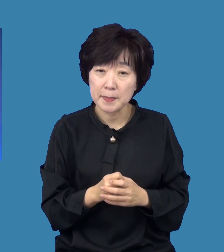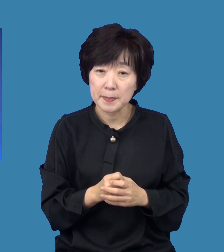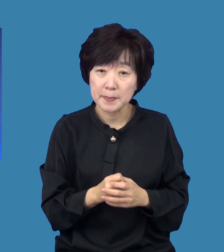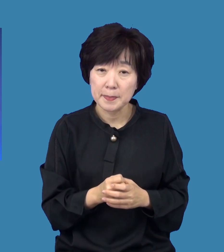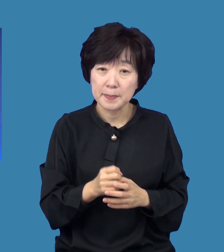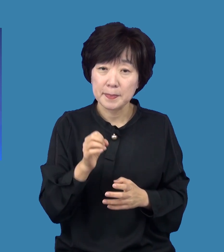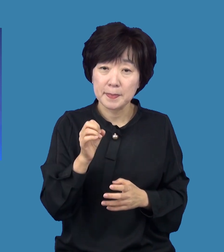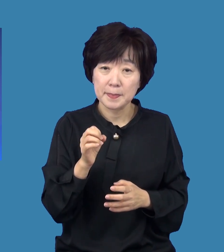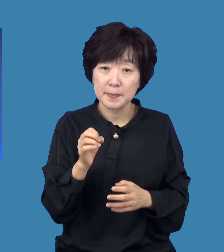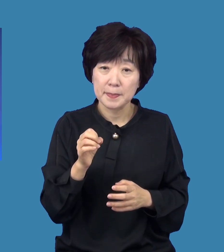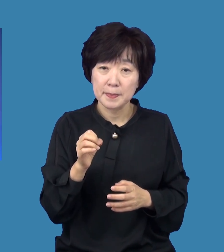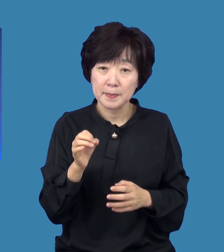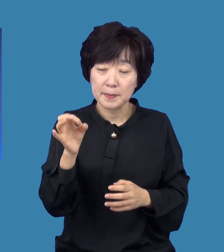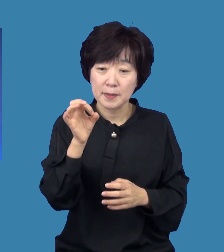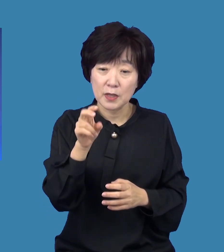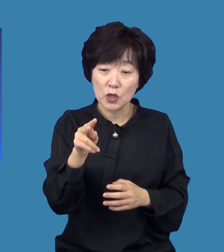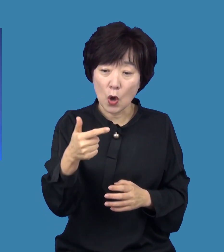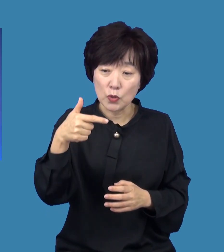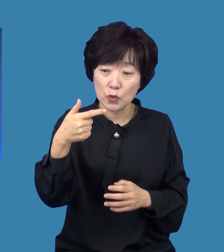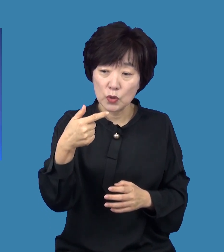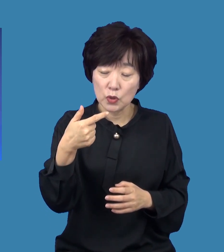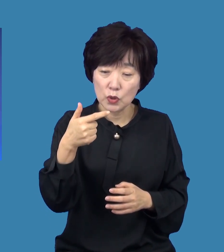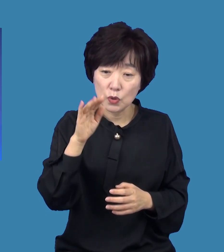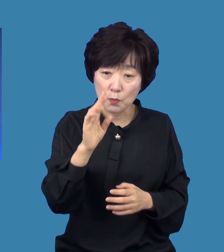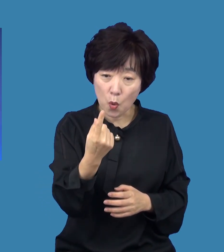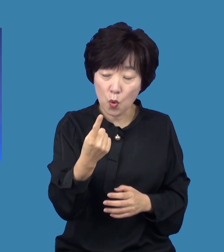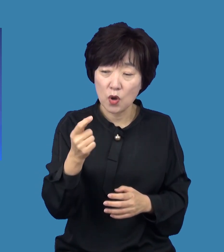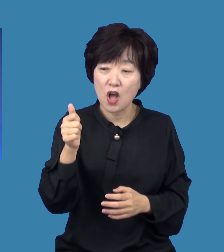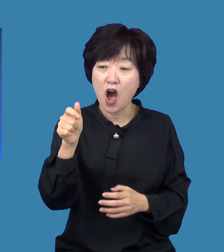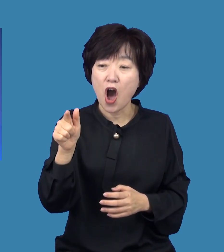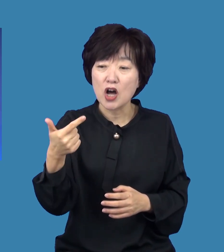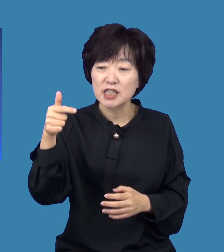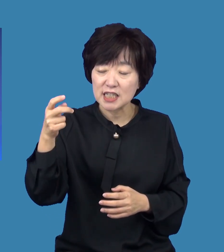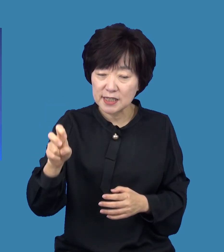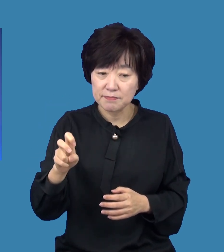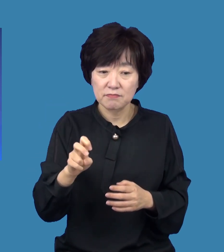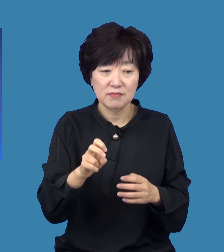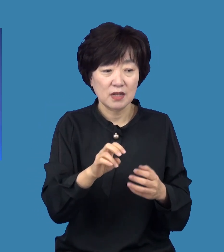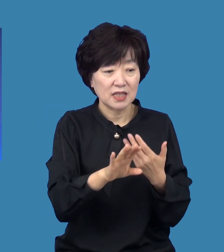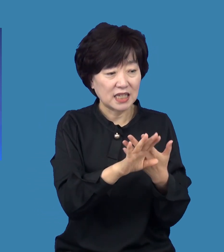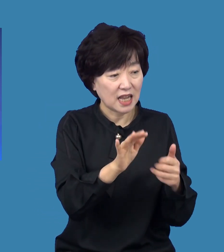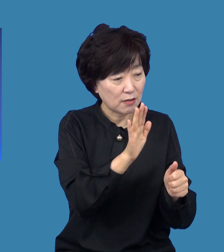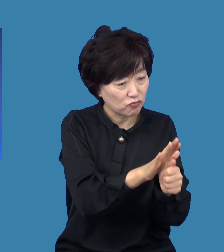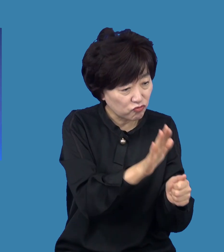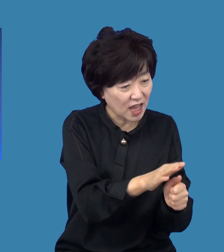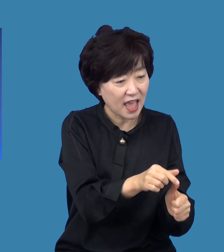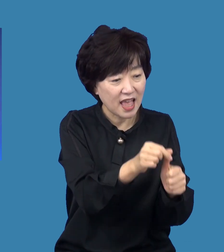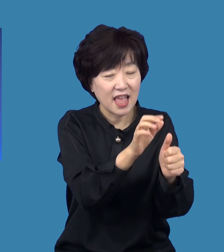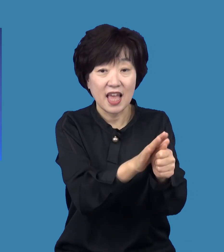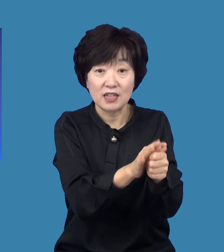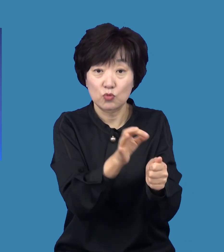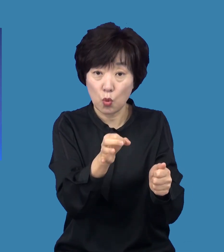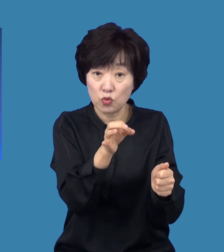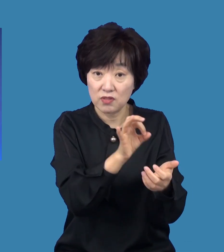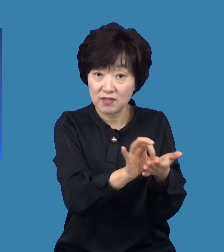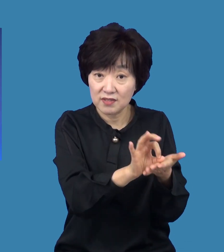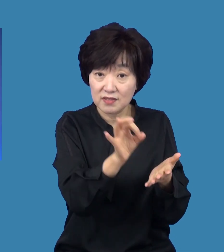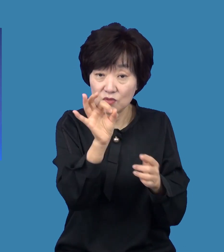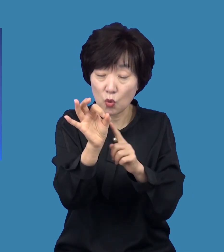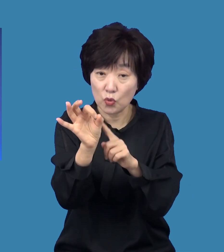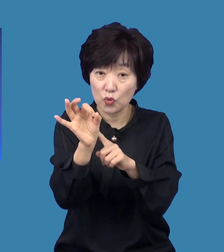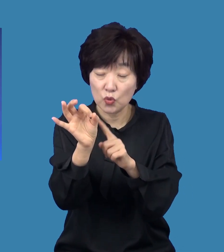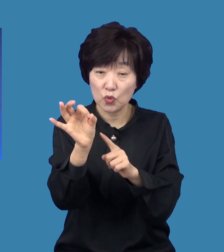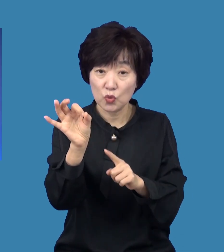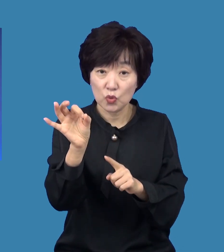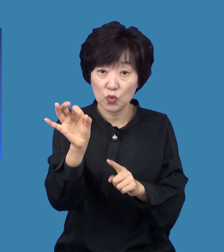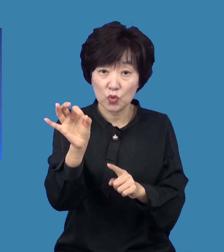연보라고 성경에 썼는데 헌금이라는 뜻이죠. 헌금 또는 구제하는 돈 이런 뜻인데 이 돈은, 헌금은